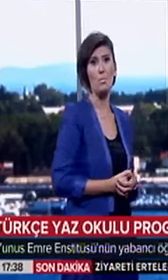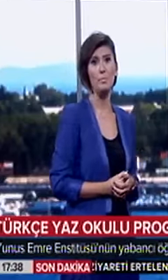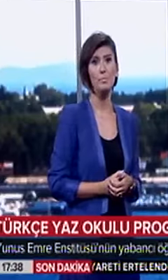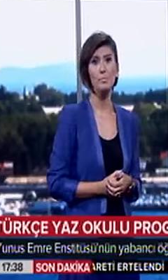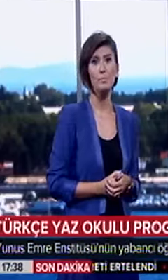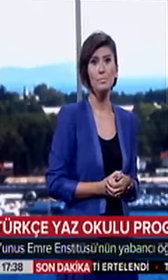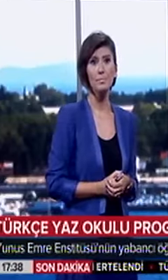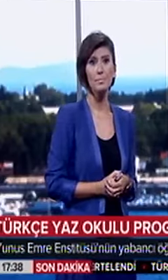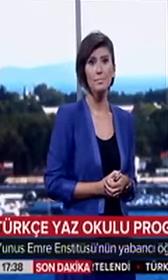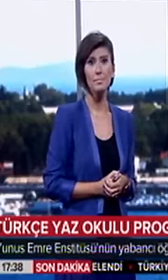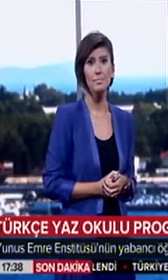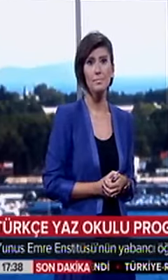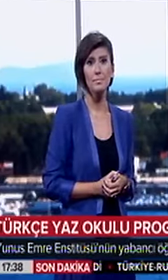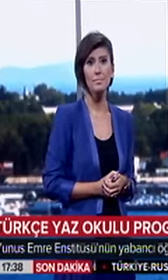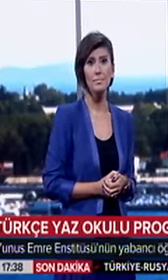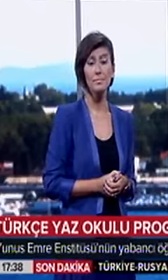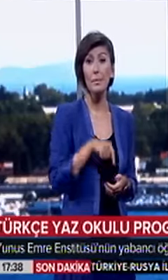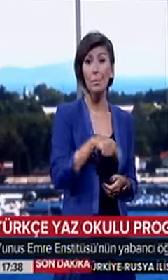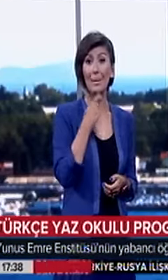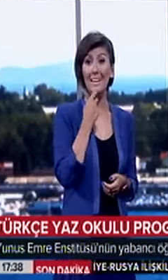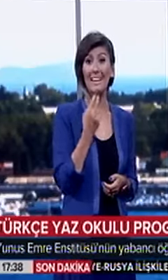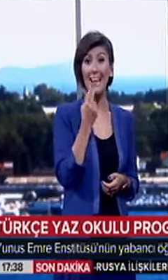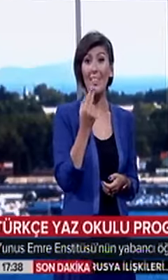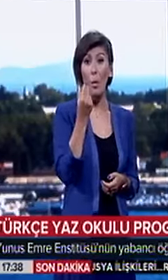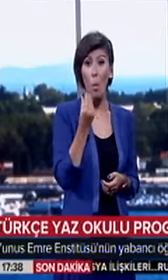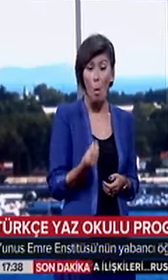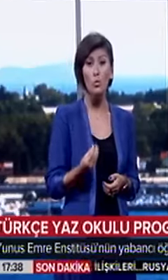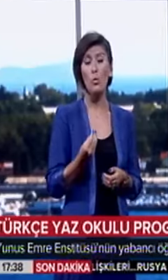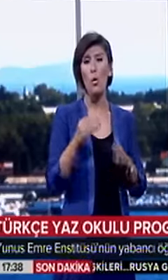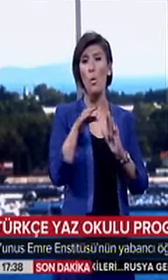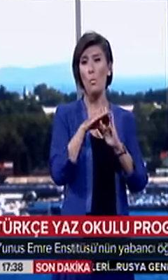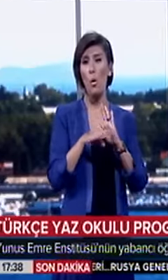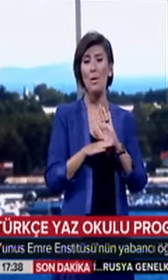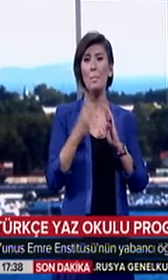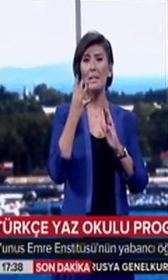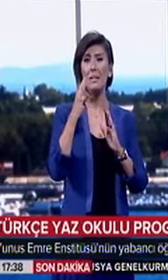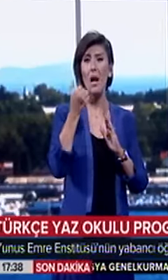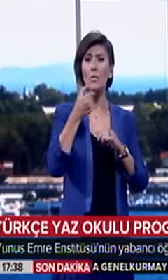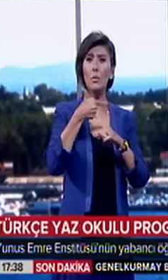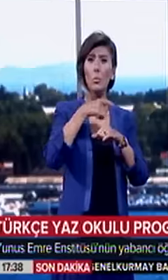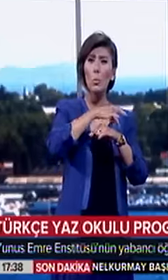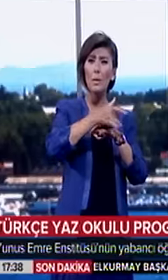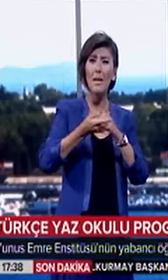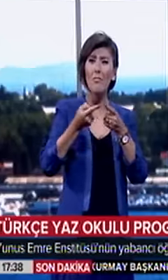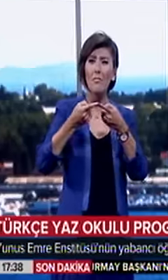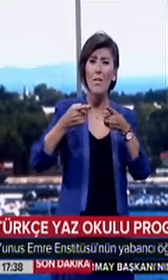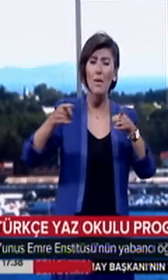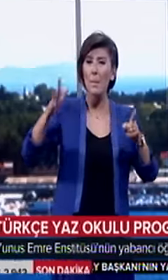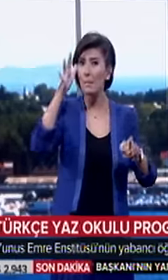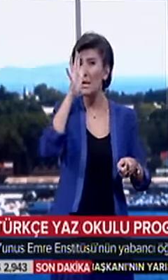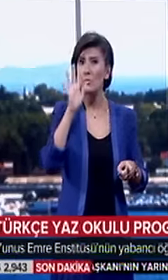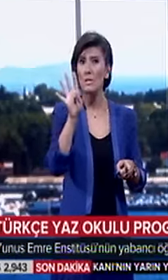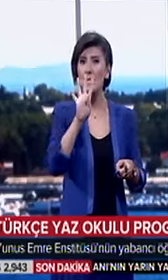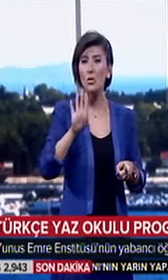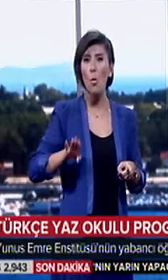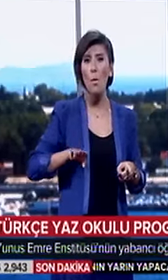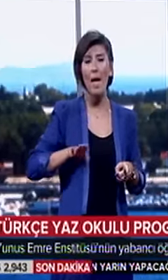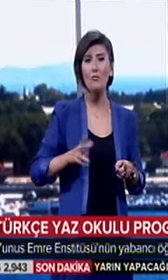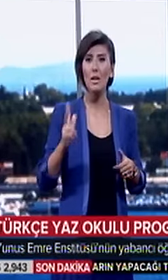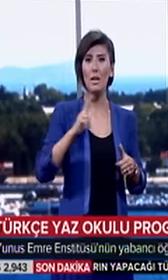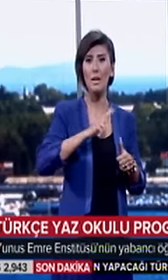demokrasi için yarışmacılar. Bu yıl 7.'si düzenlenen programa 46 farklı ülkeden 540 öğrenci katıldı. Türkçe Yaz